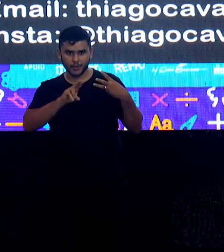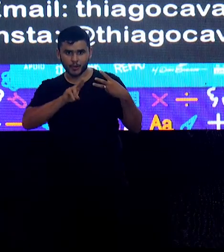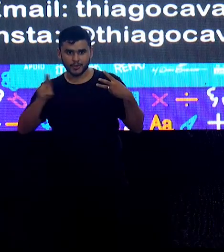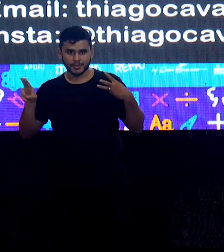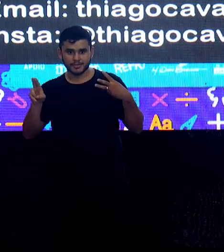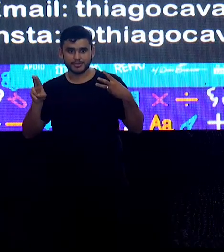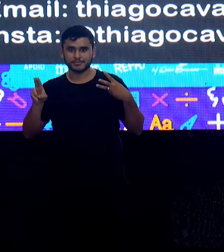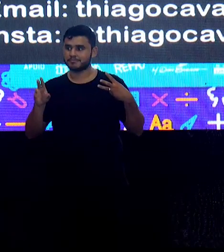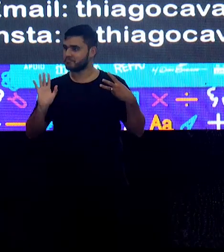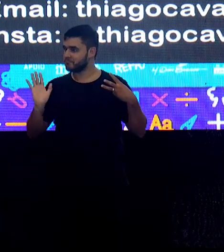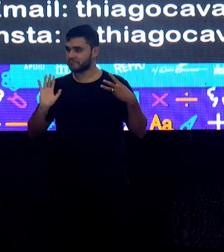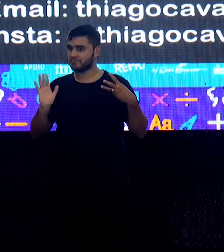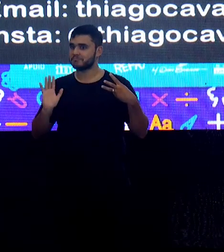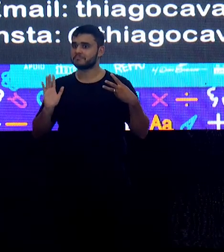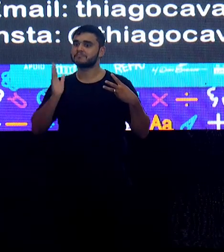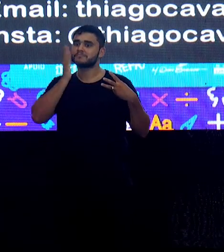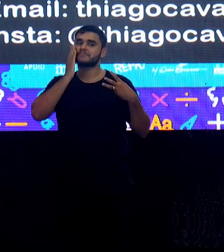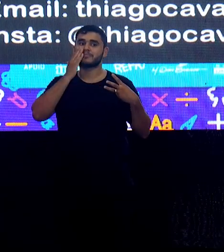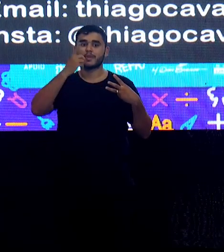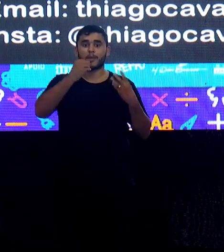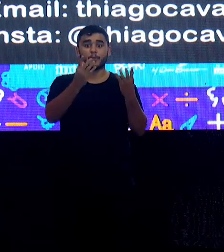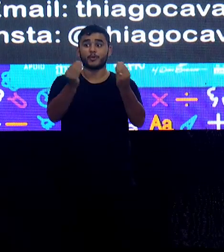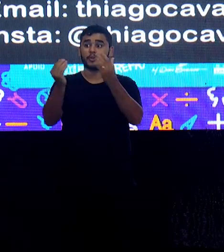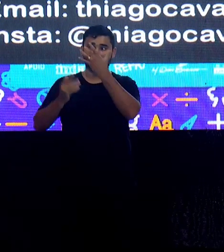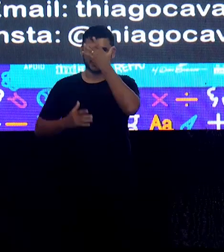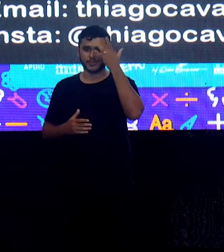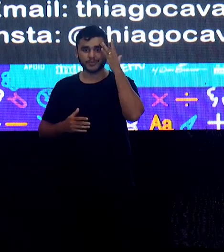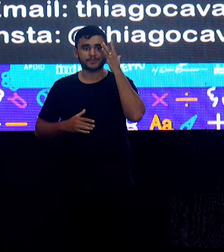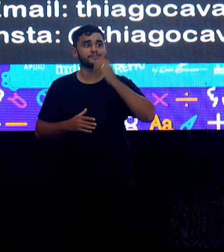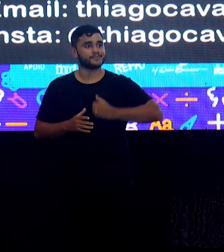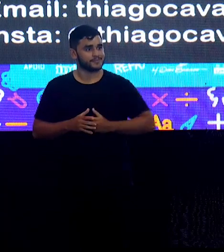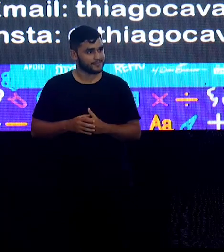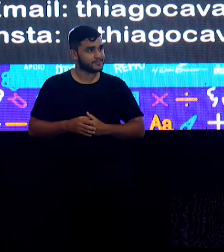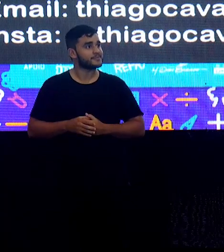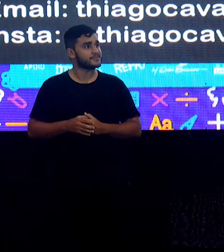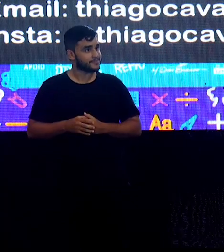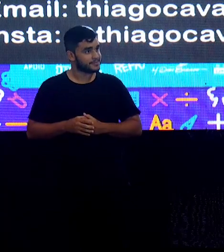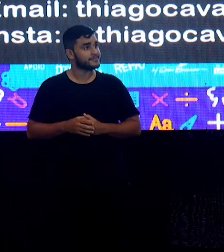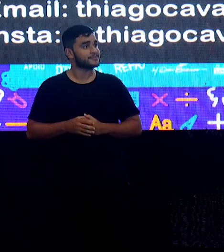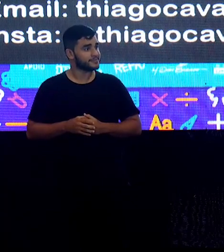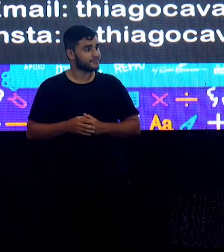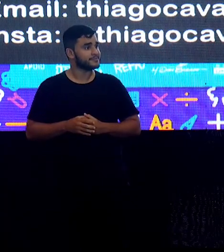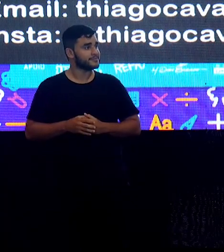Silva, Lima, Souza, olha aí que ola. Né?